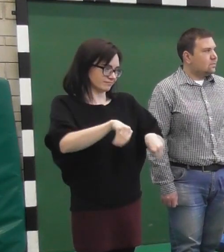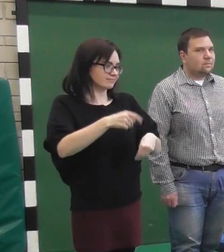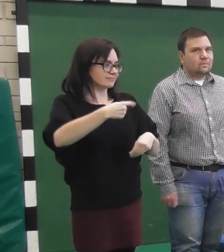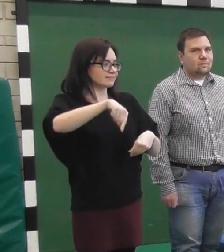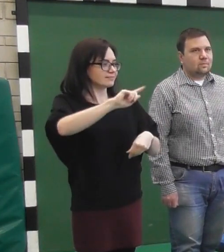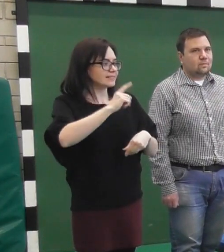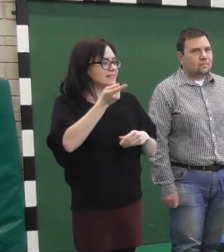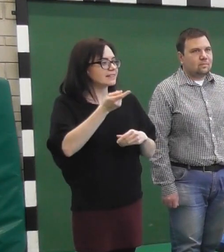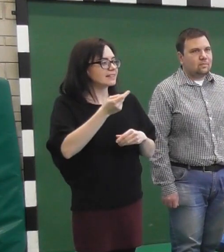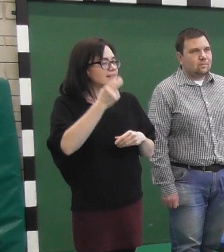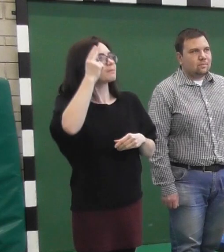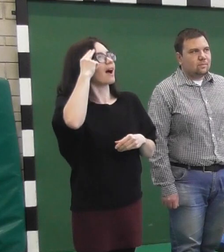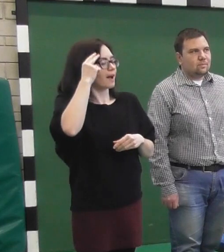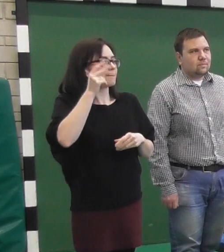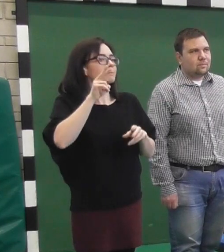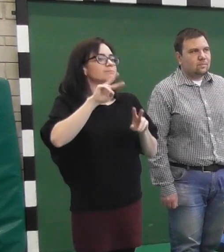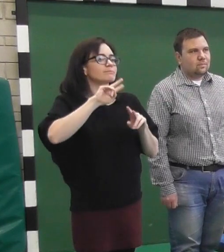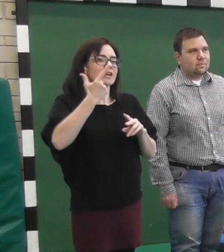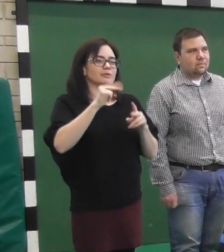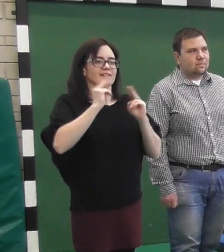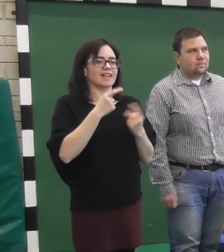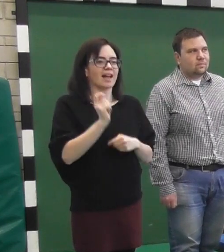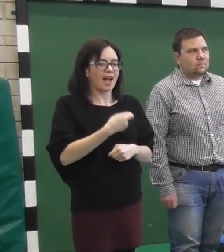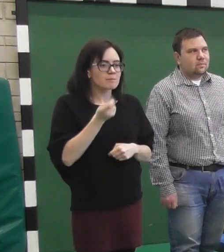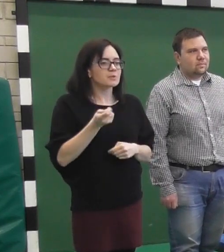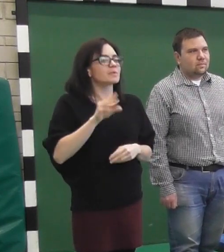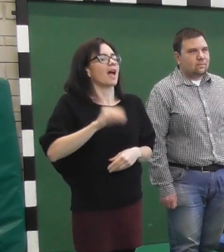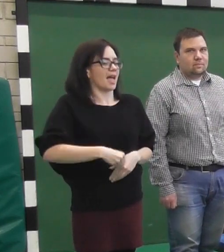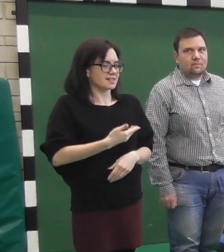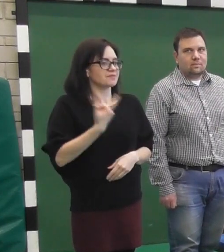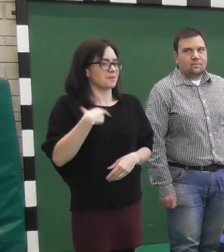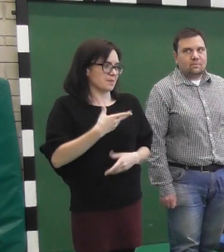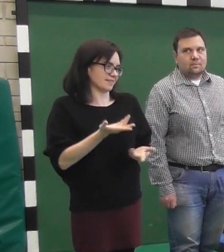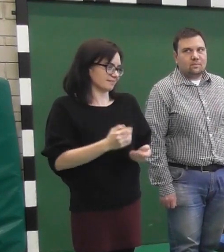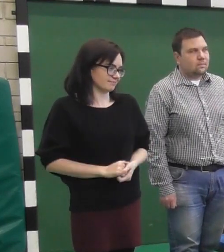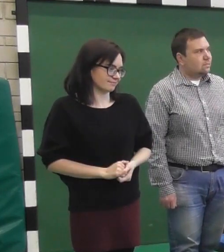megismerhetjük a II. Világháború bizonyos történéseit.